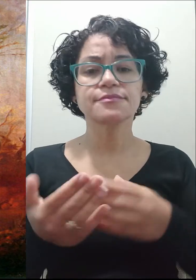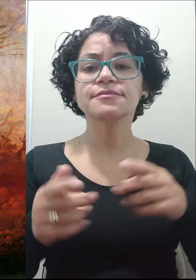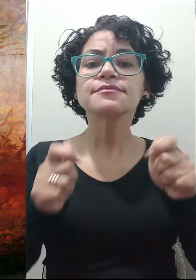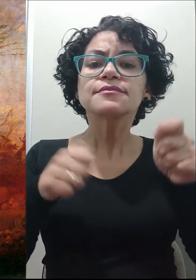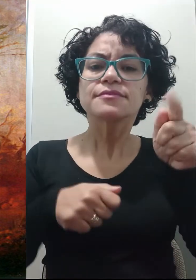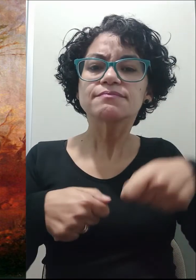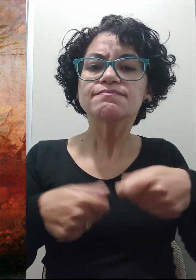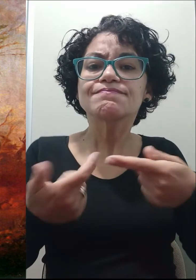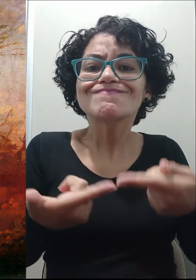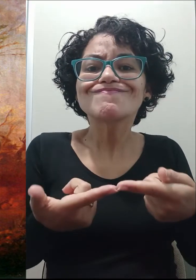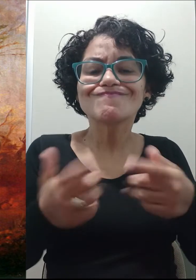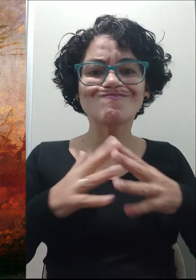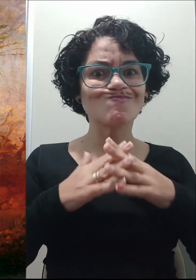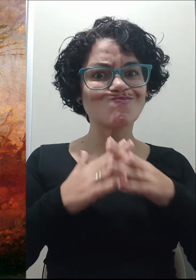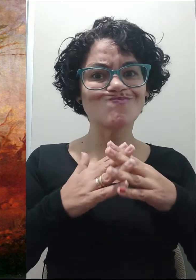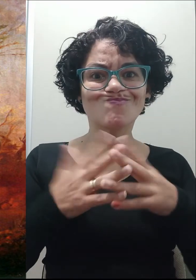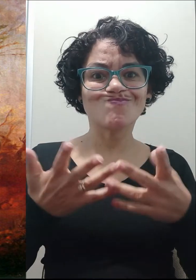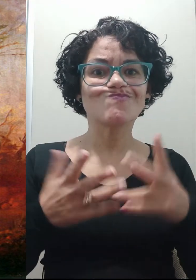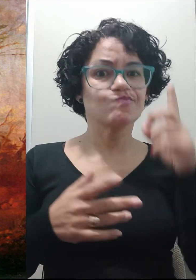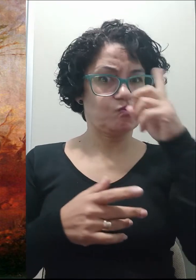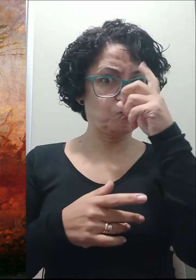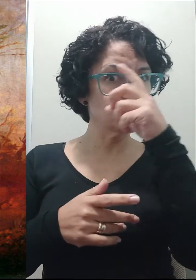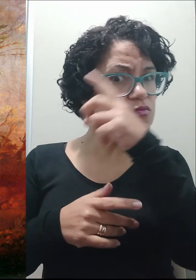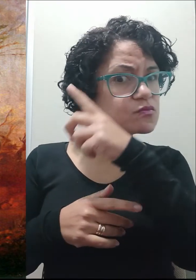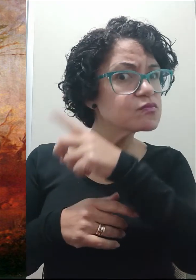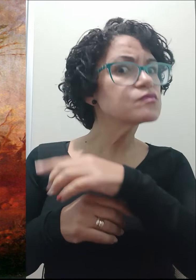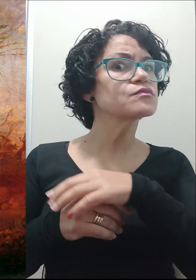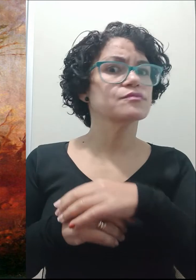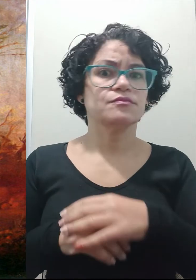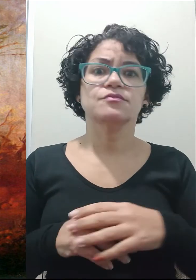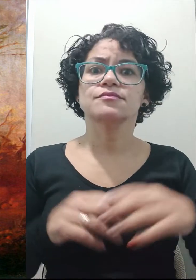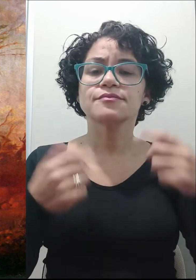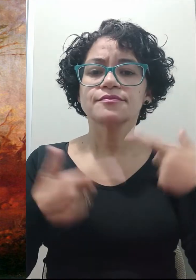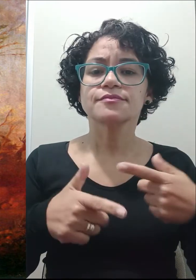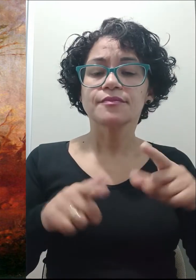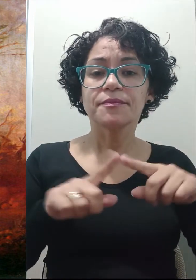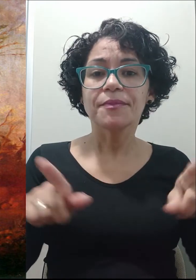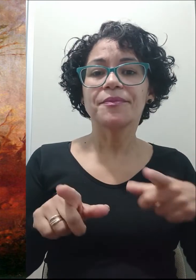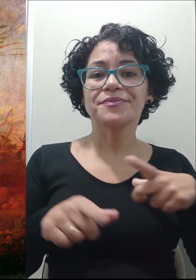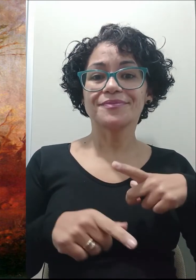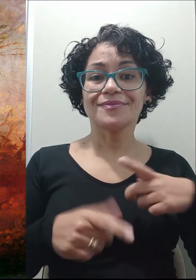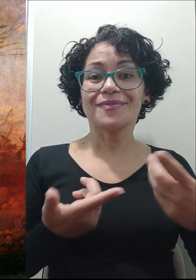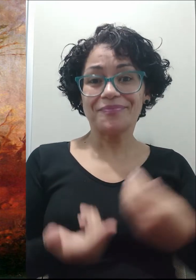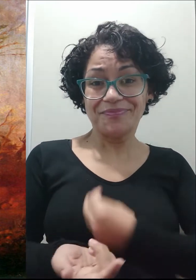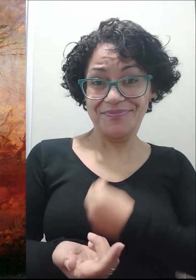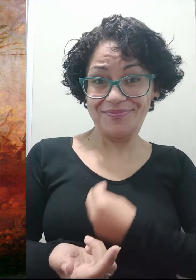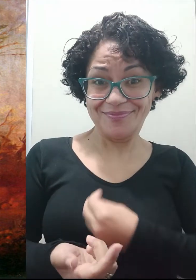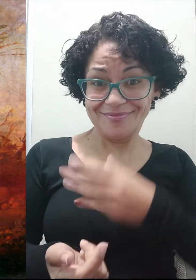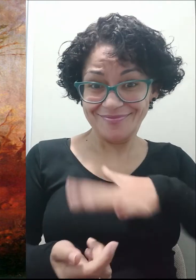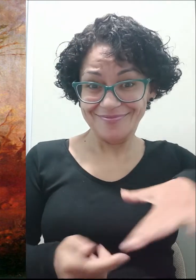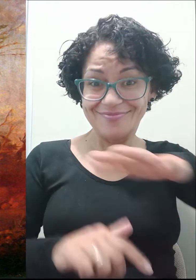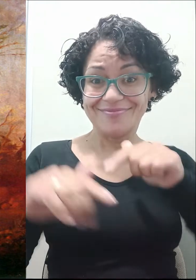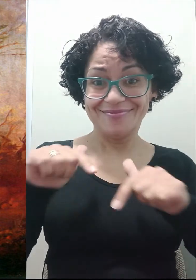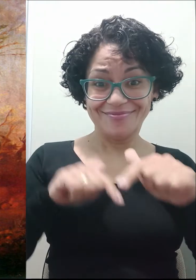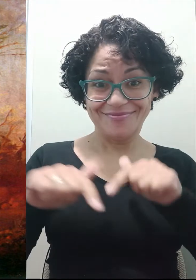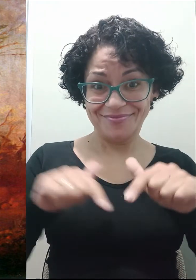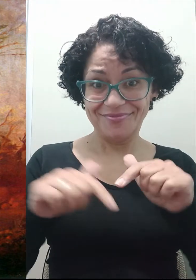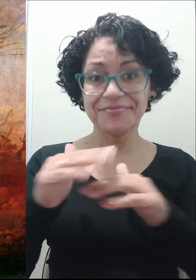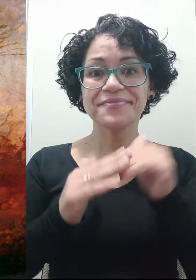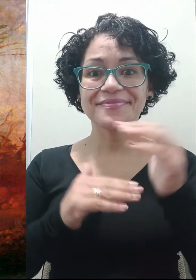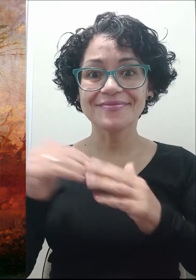é exatamente complexa e, sem dúvida, sua presença no campo educacional e